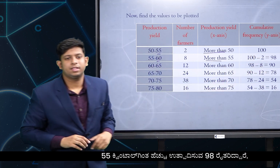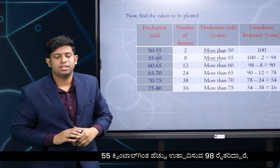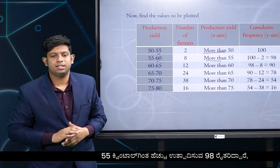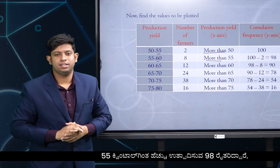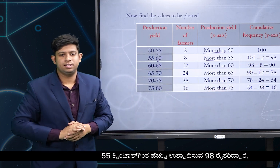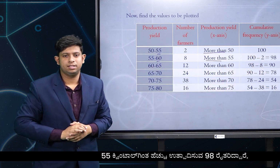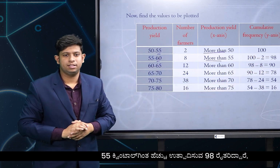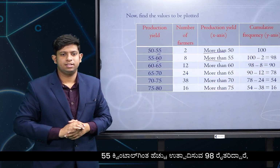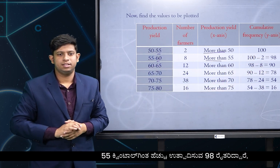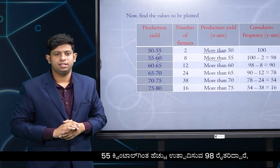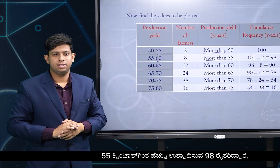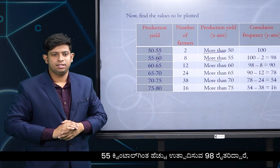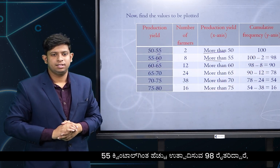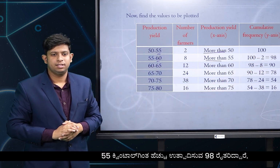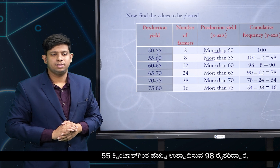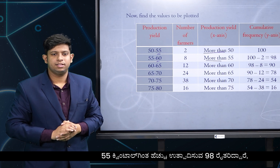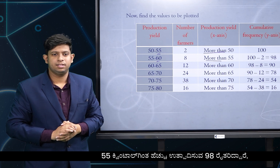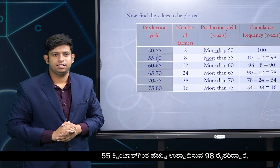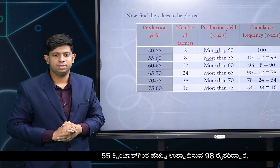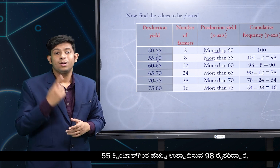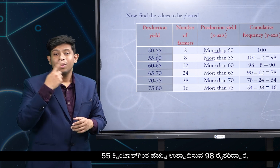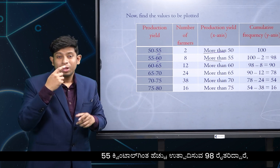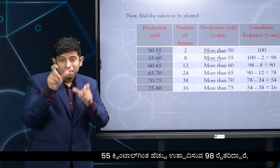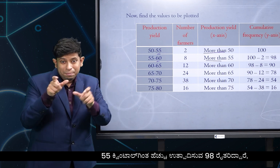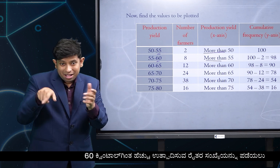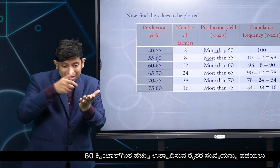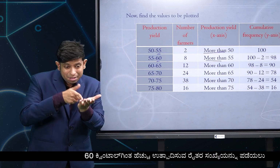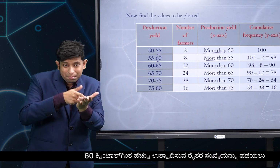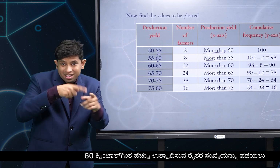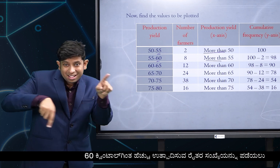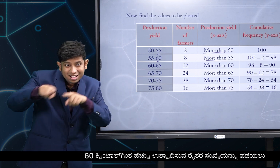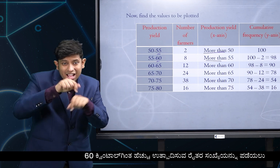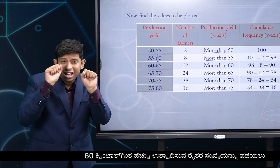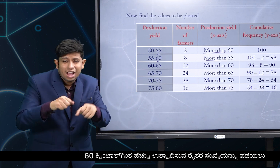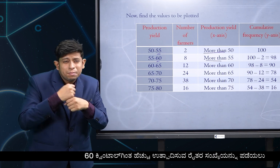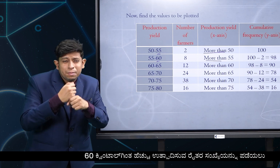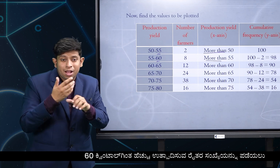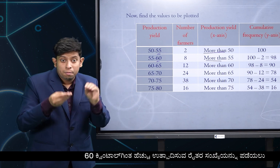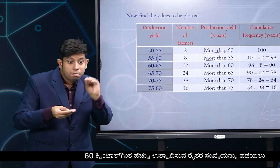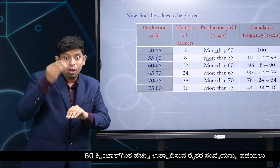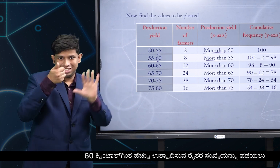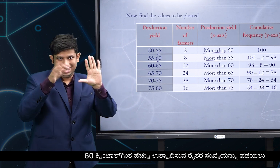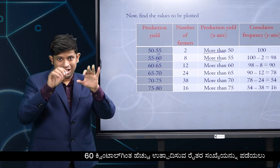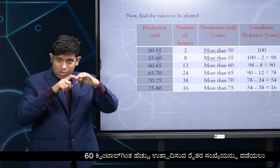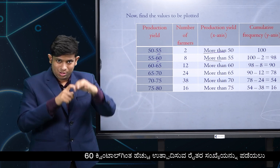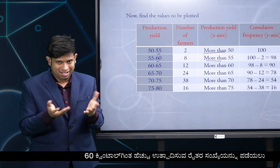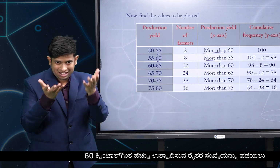55 ಕ್ವಿಂಟಾಲ್ಗಿಂತ ಹೆಚ್ಚು ಉತ್ಪಾದಿಸುವ 98 ರೈತರಿದ್ದಾರೆ. 60 ಕ್ವಿಂಟಾಲ್ಗೆ ಹೆಚ್ಚು ಉತ್ಪಾದಿಸುವ ರೈತರ ಸಂಖ್ಯೆಯನ್ನು ಪಡೆಯಲು